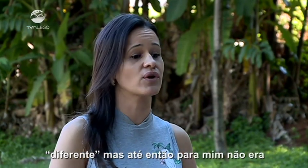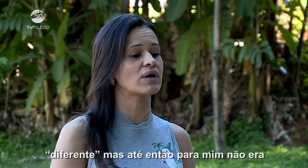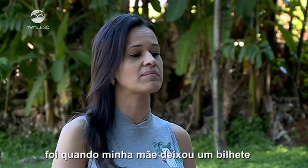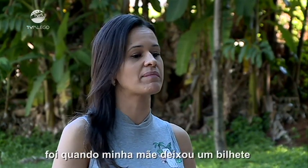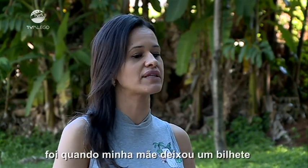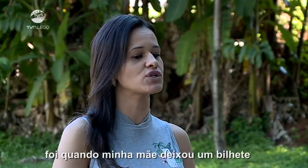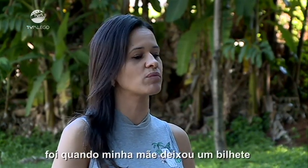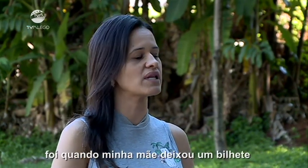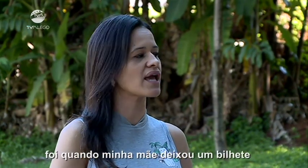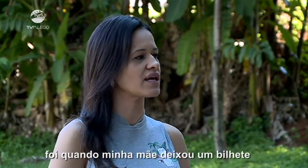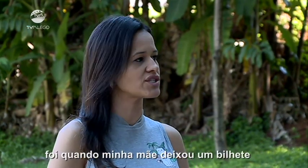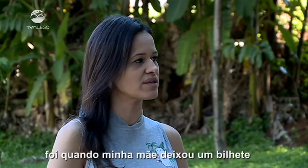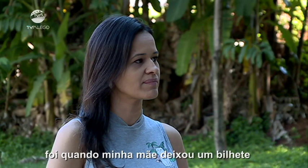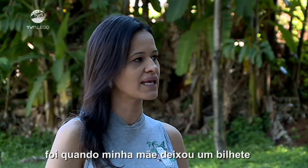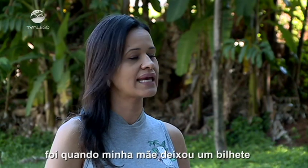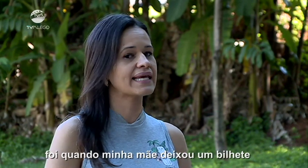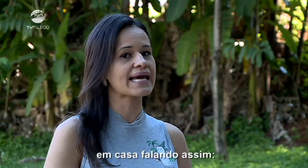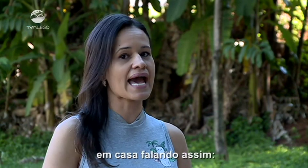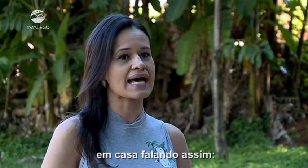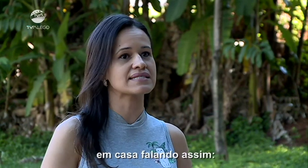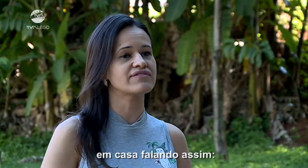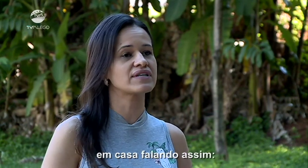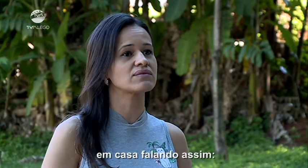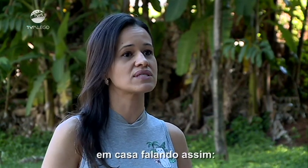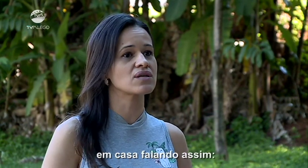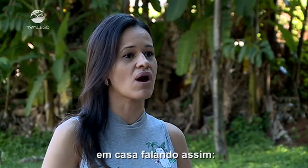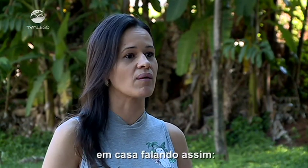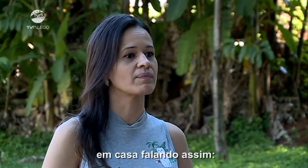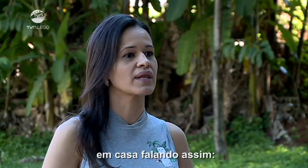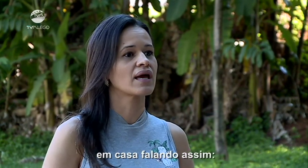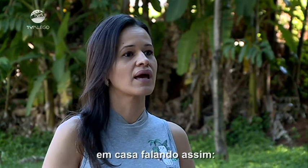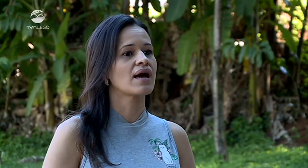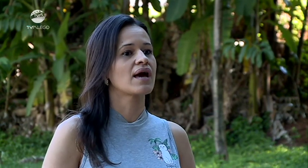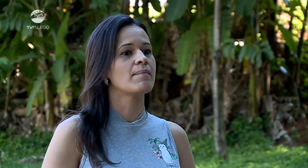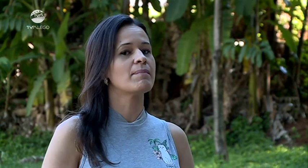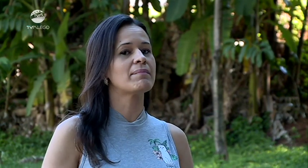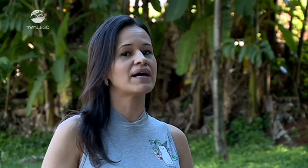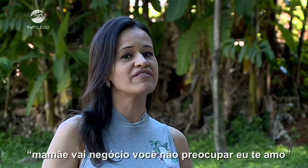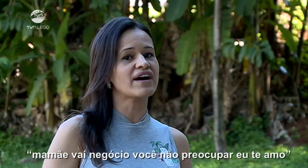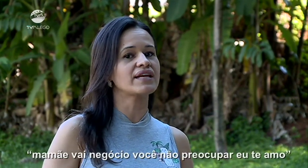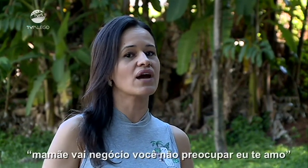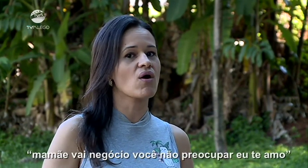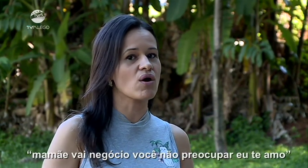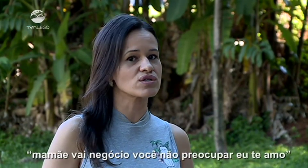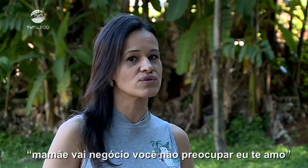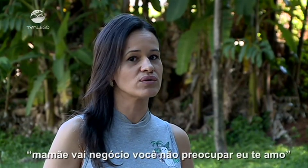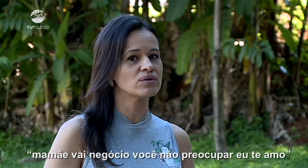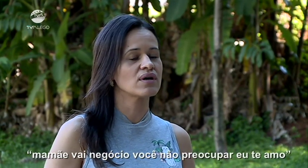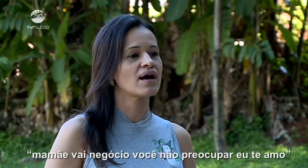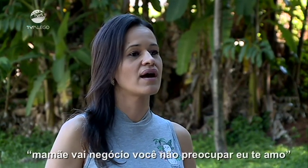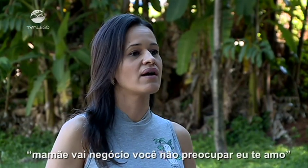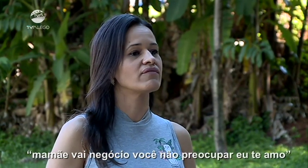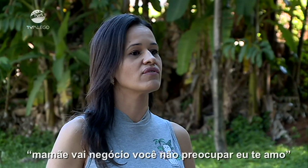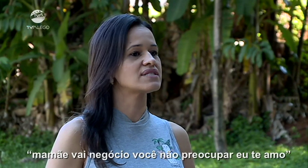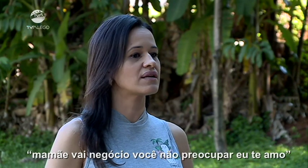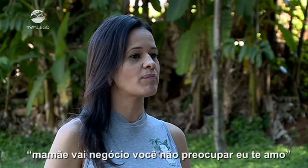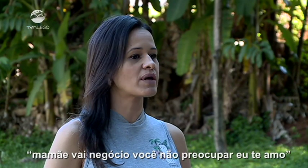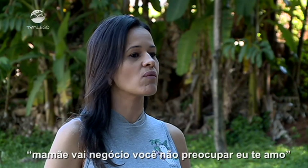quando minha mãe deixou um bilhete em casa falando assim, ó, mamãe vai em negócio, você não